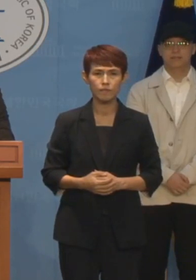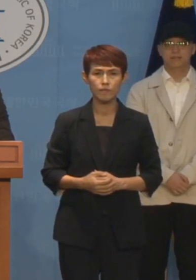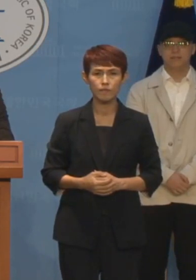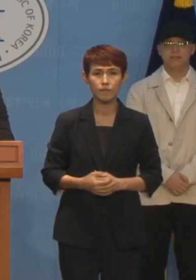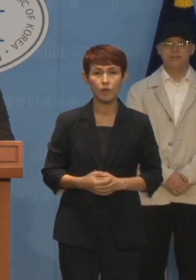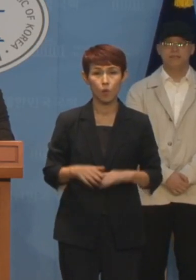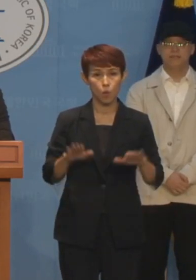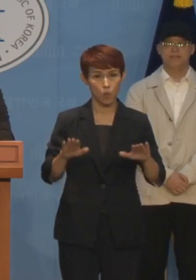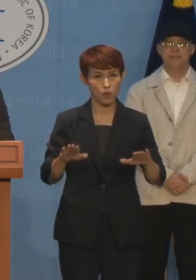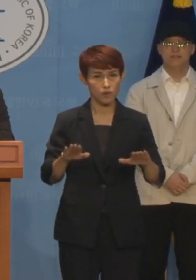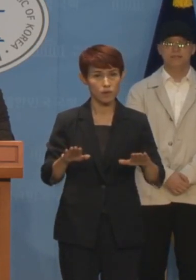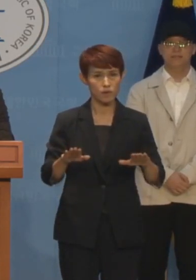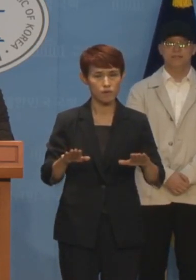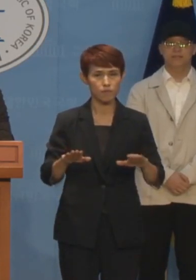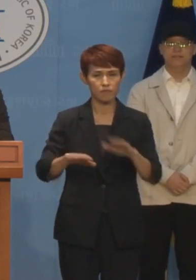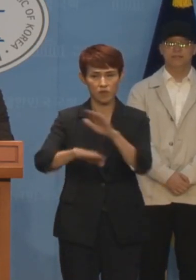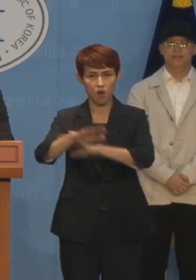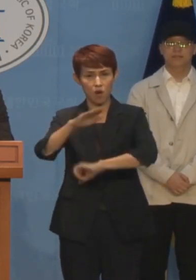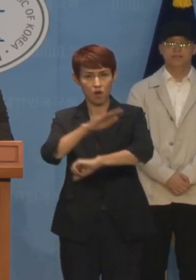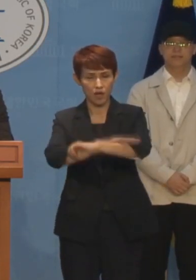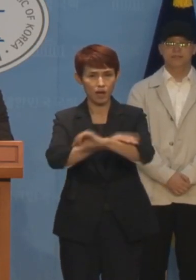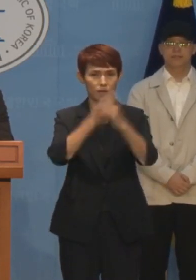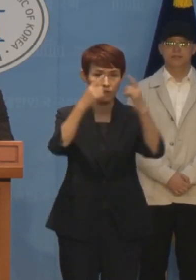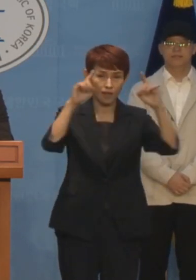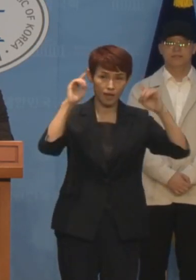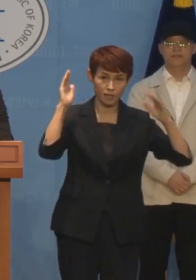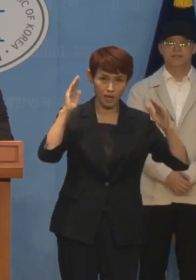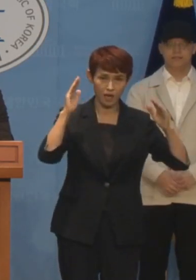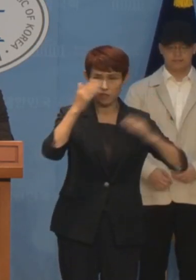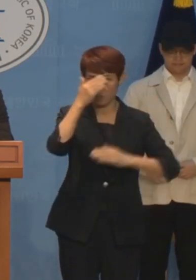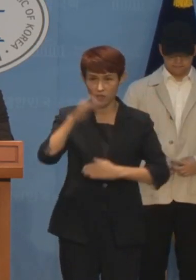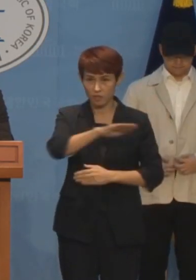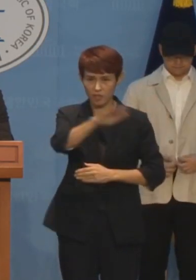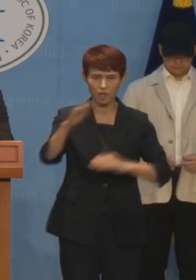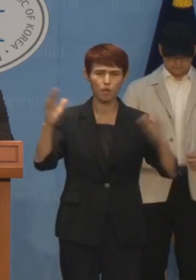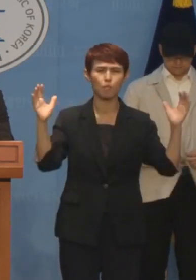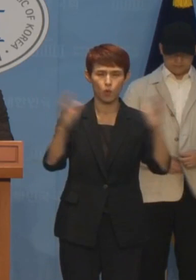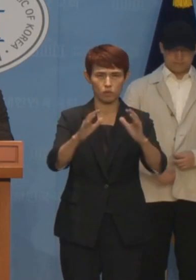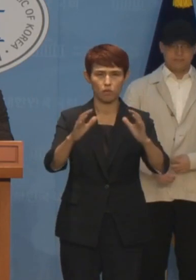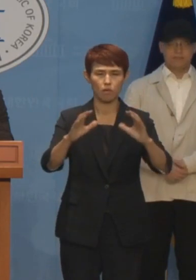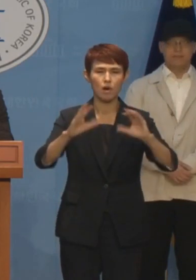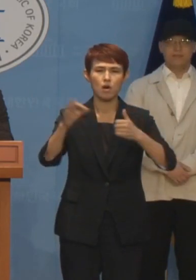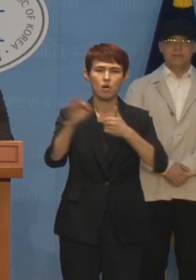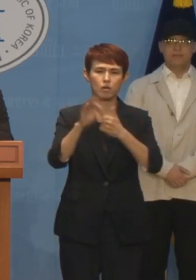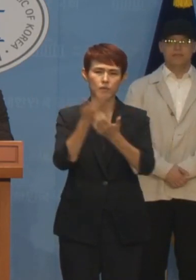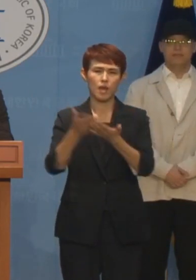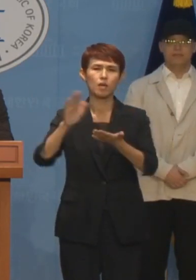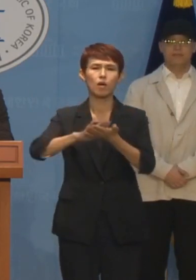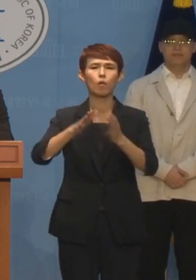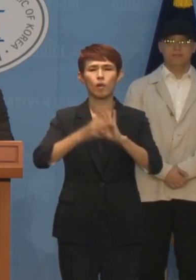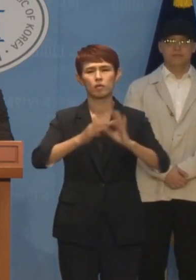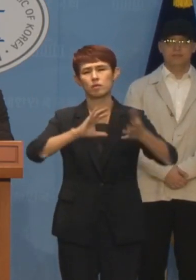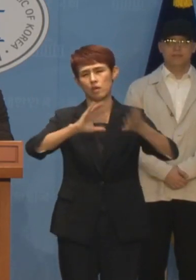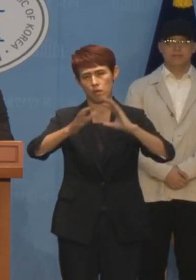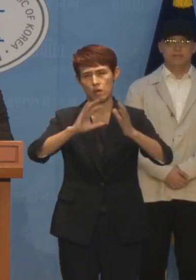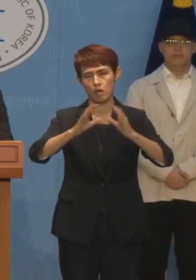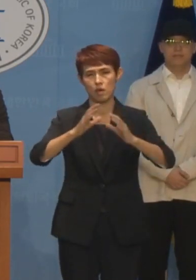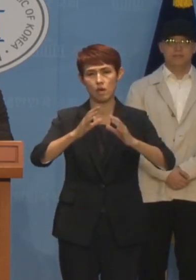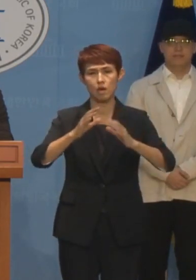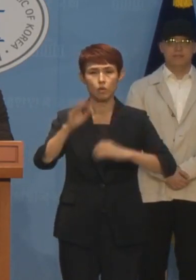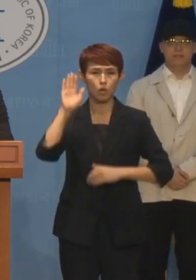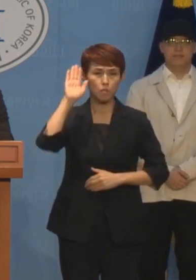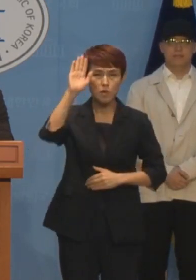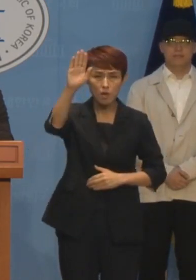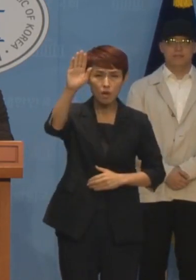저는 오늘 이 자리에서 여야의 대학생들과 청년들이 한자리에 모여 연금개혁에 대해 이야기하고 미래를 살아갈